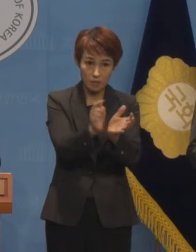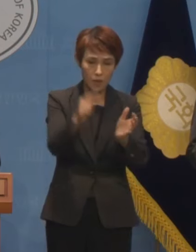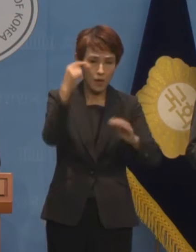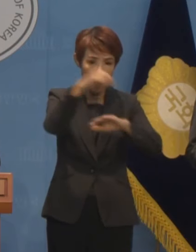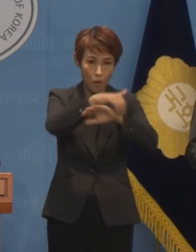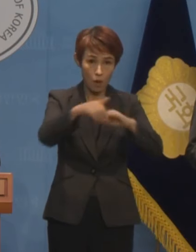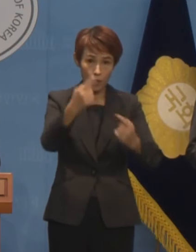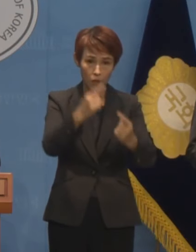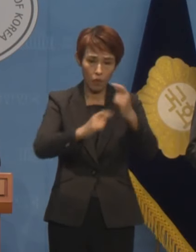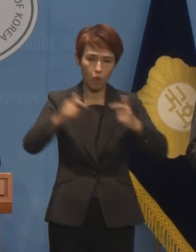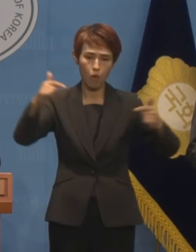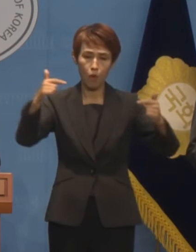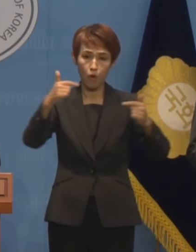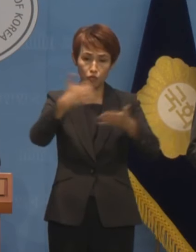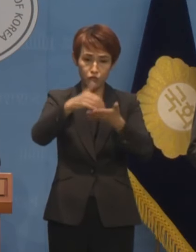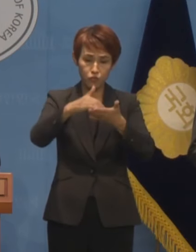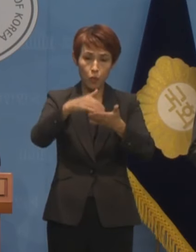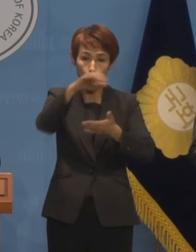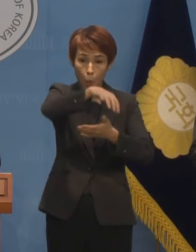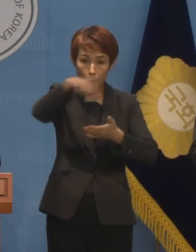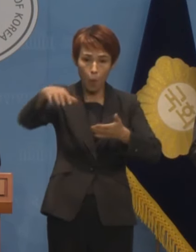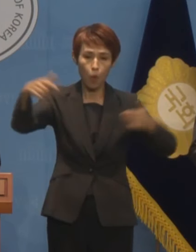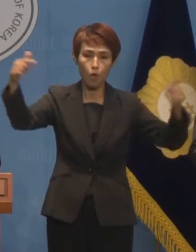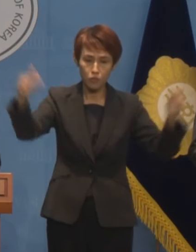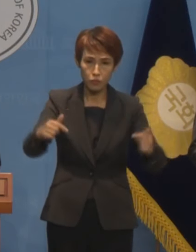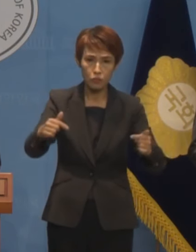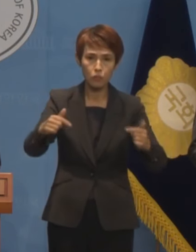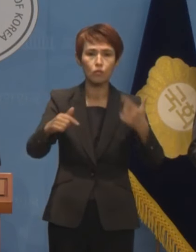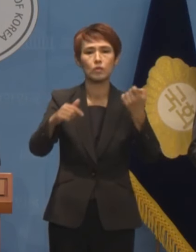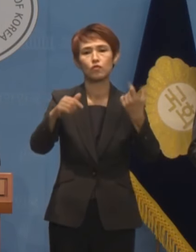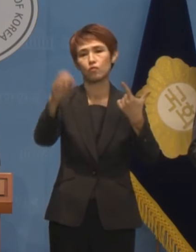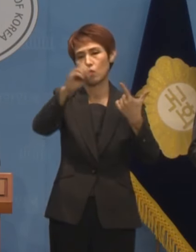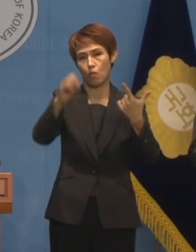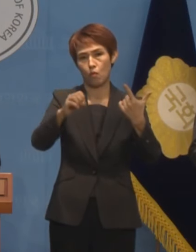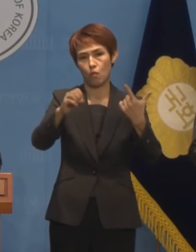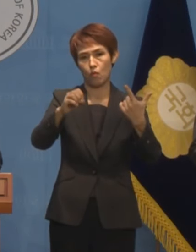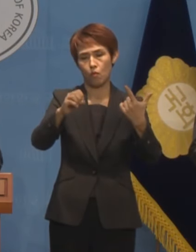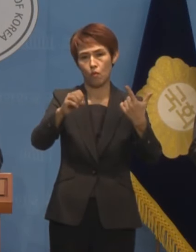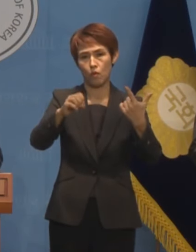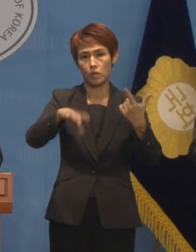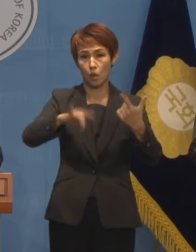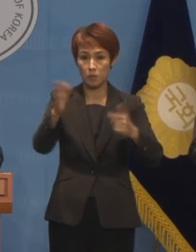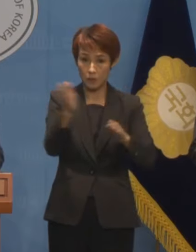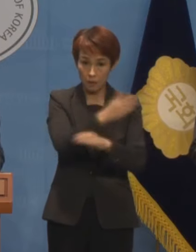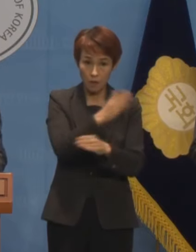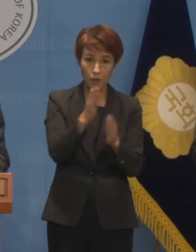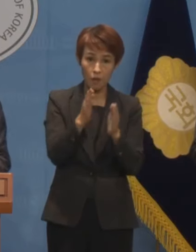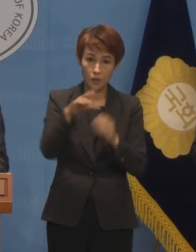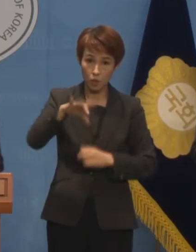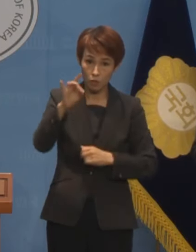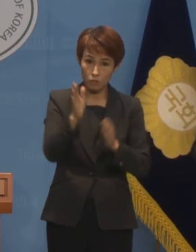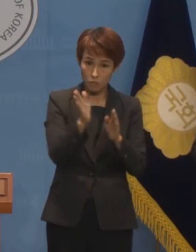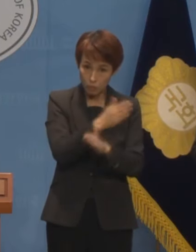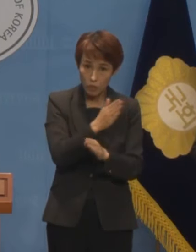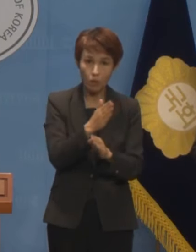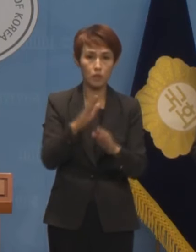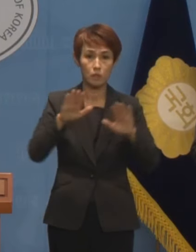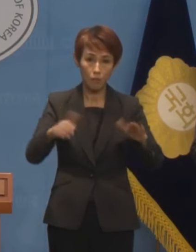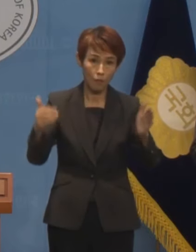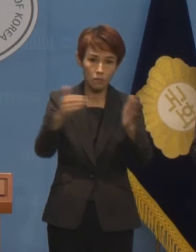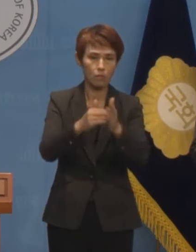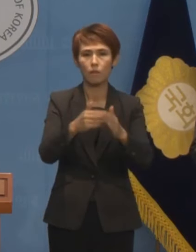정도나 줄어들면서 애초 입지와는 완전히 달라진 형태를 갖게 된 것인데도 말입니다.